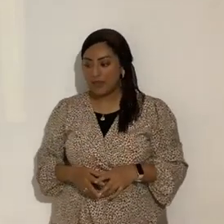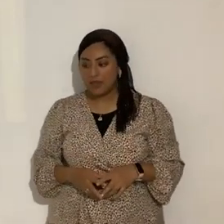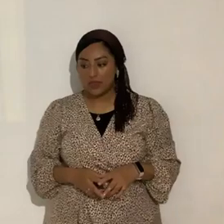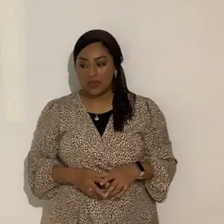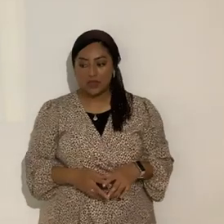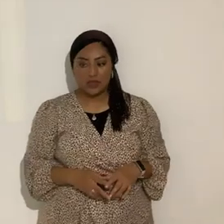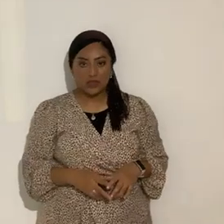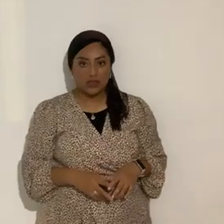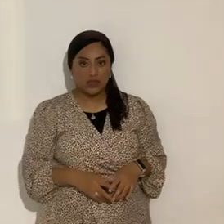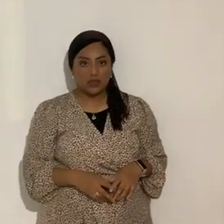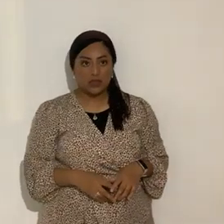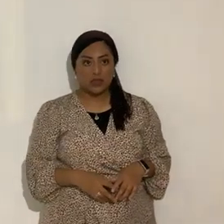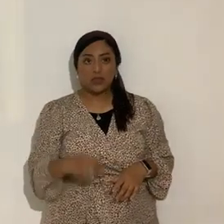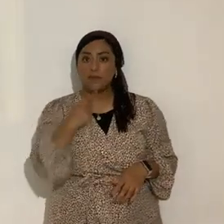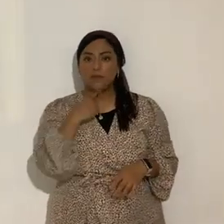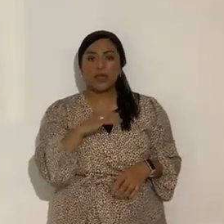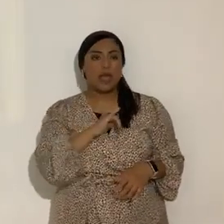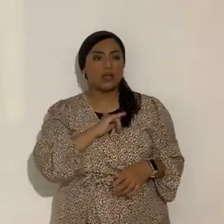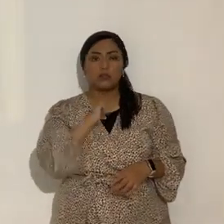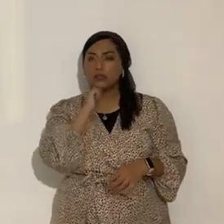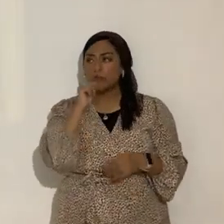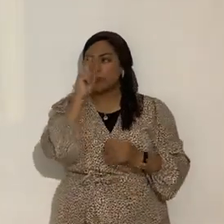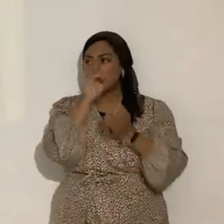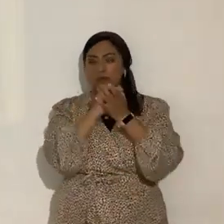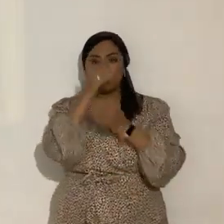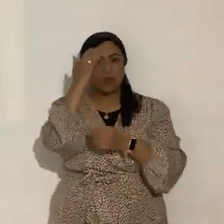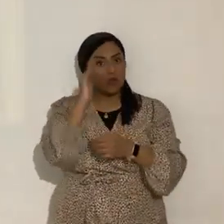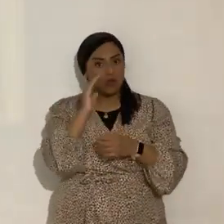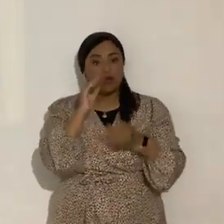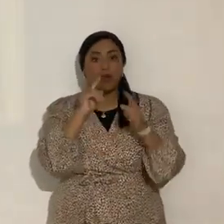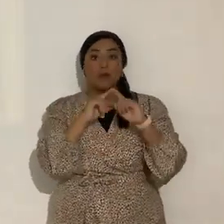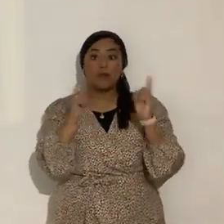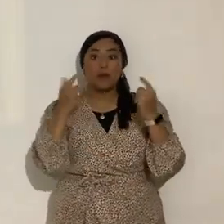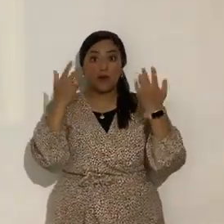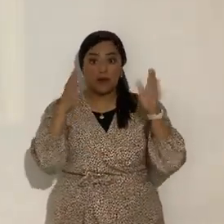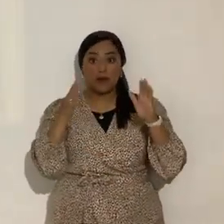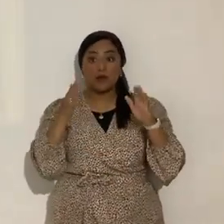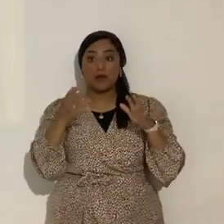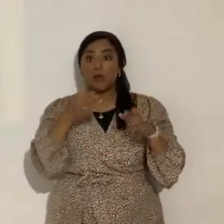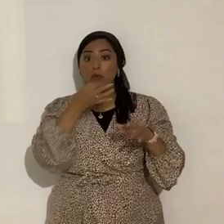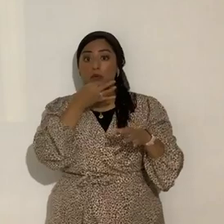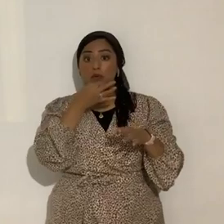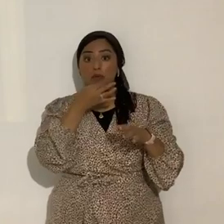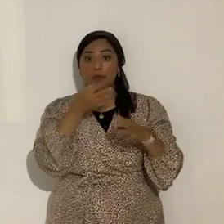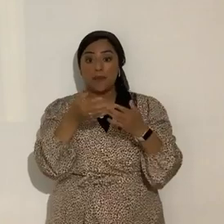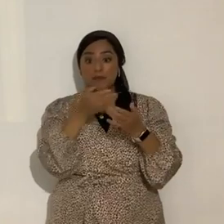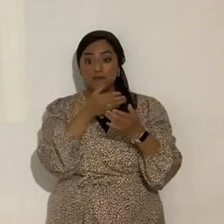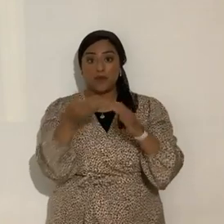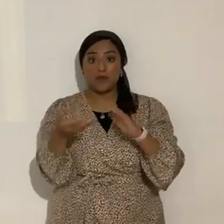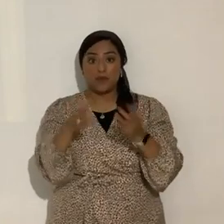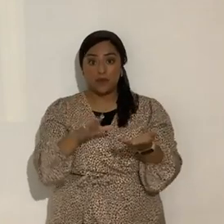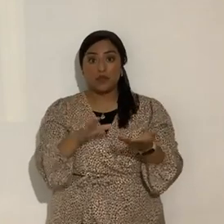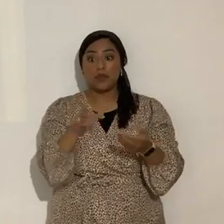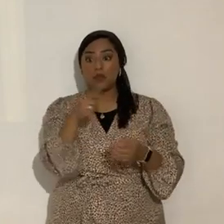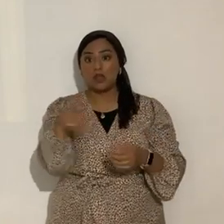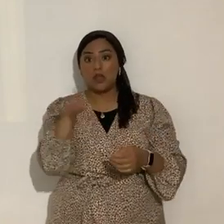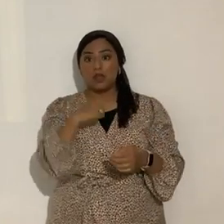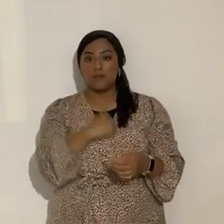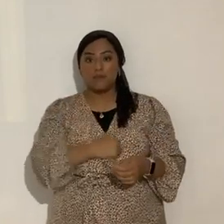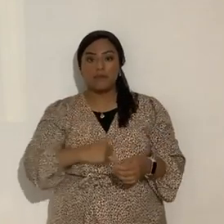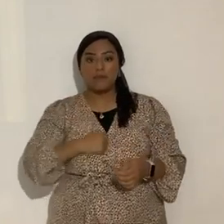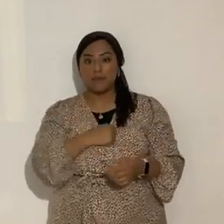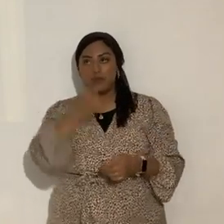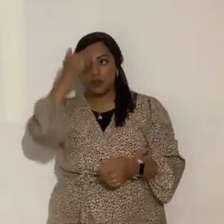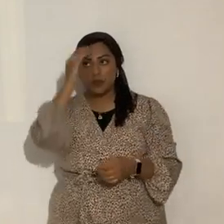encontrado, dijeron: yo no creo en Dios, pero ya estando en el lecho de muerte pidieron perdón a Dios. ¿Pero